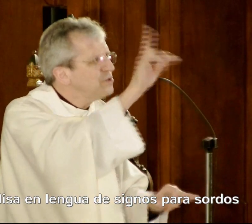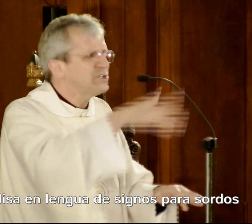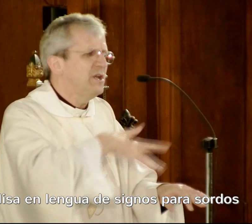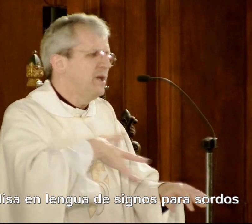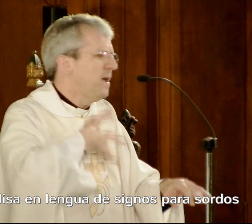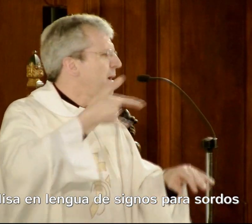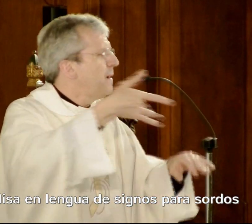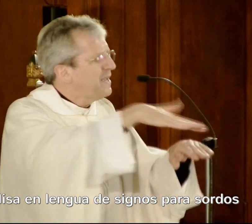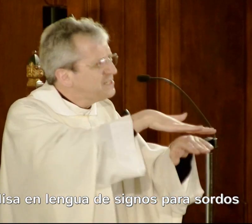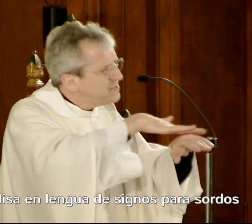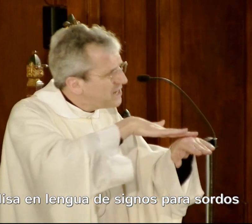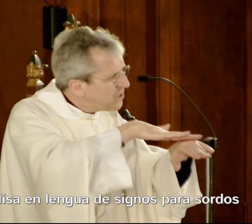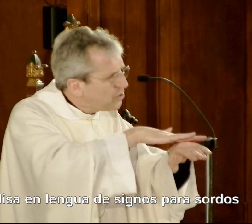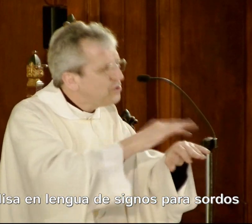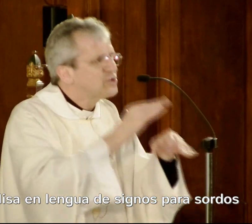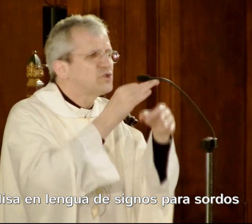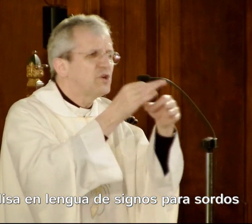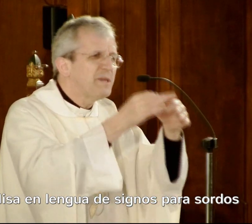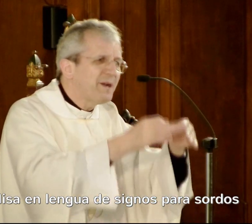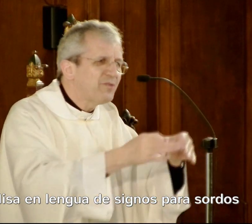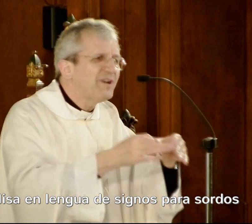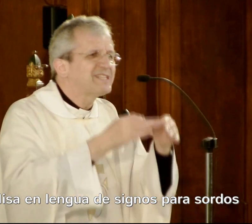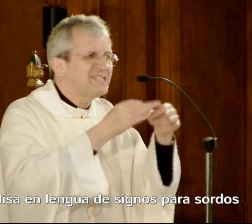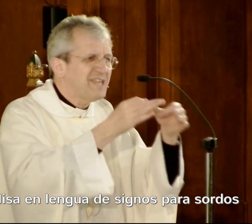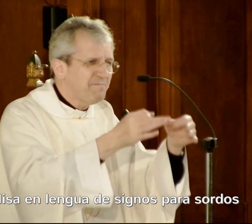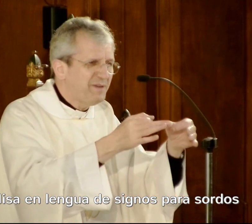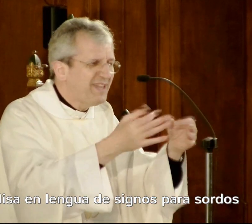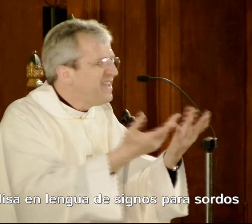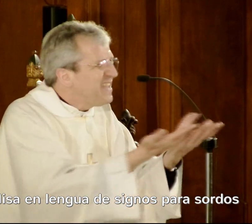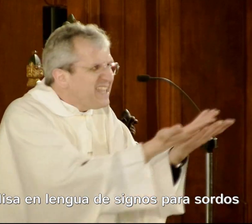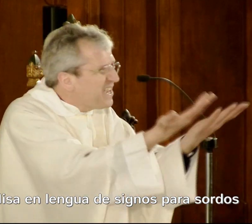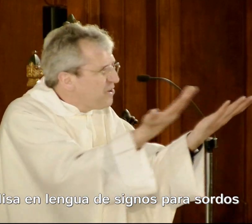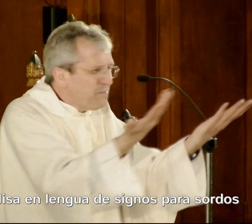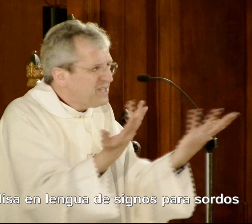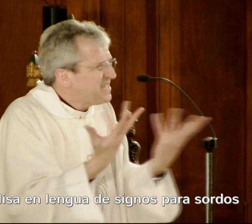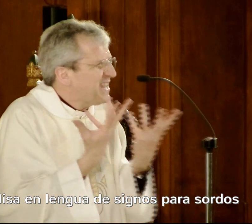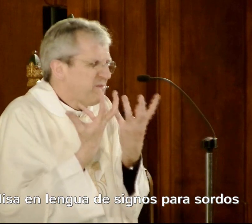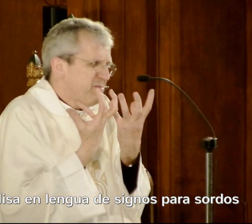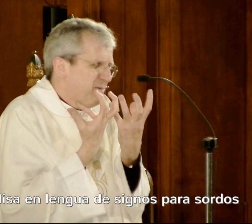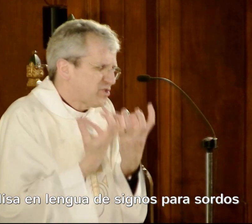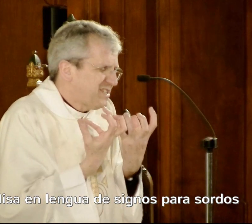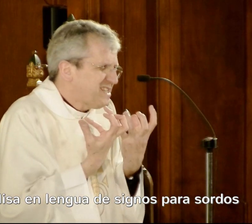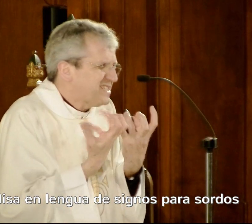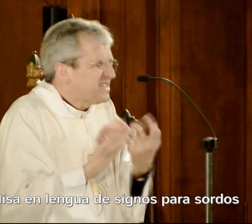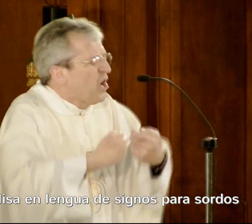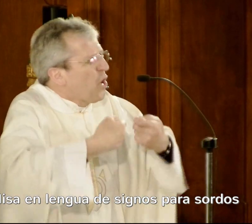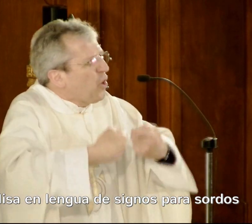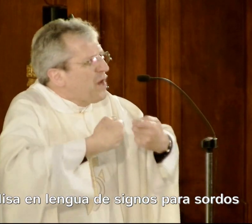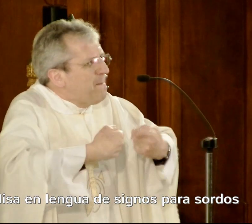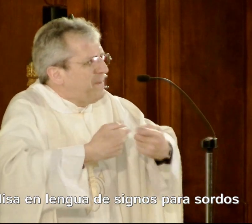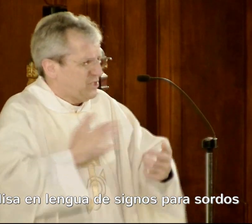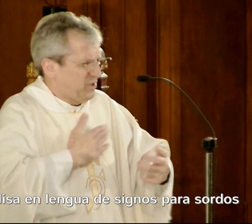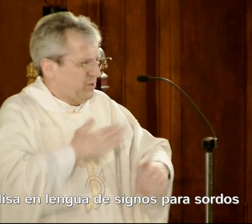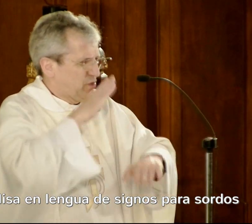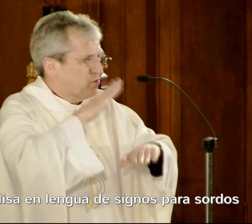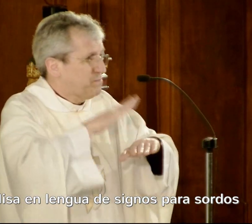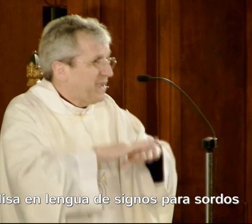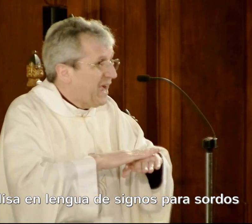Dios es misericordioso y perdona siempre, y que no puede ser que vivamos tristes con el peso de nuestros